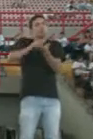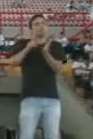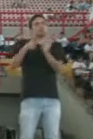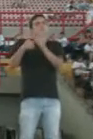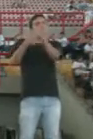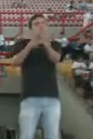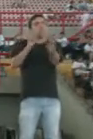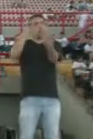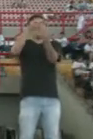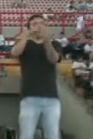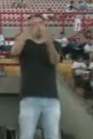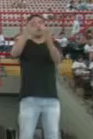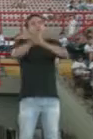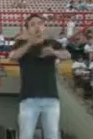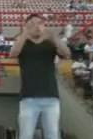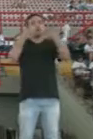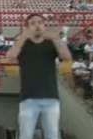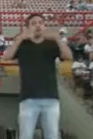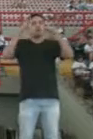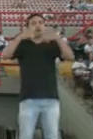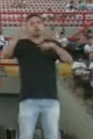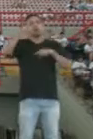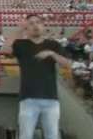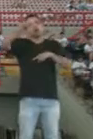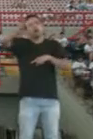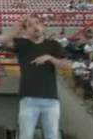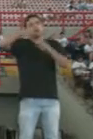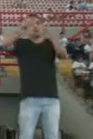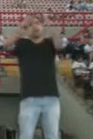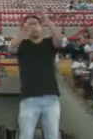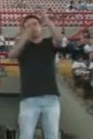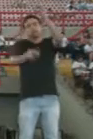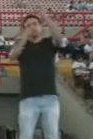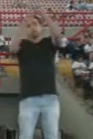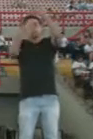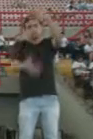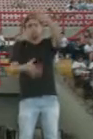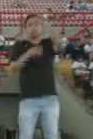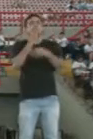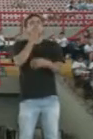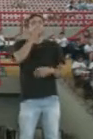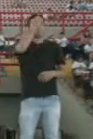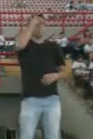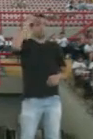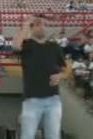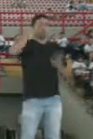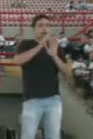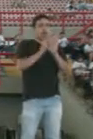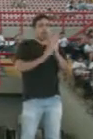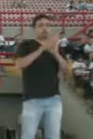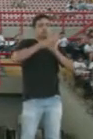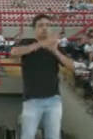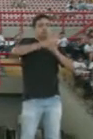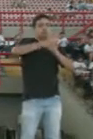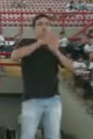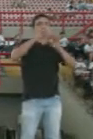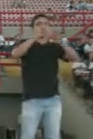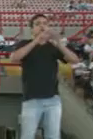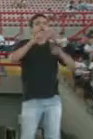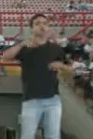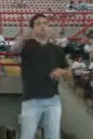como finalidade informar, criticar, analisar, descrever. Por exemplo, um artigo de opinião, a sua redação